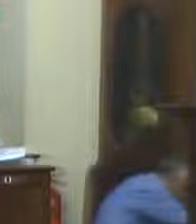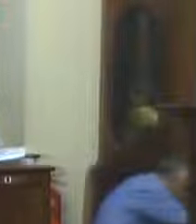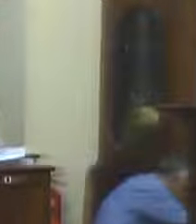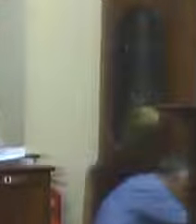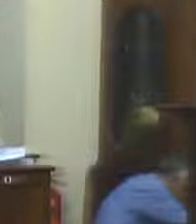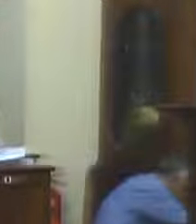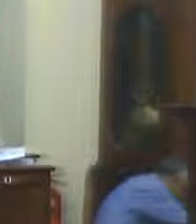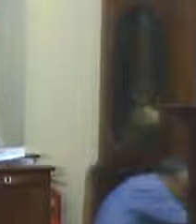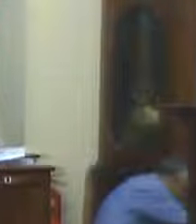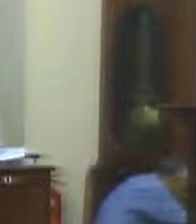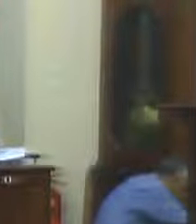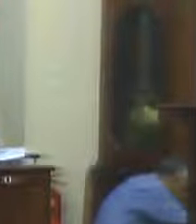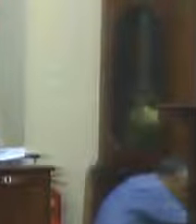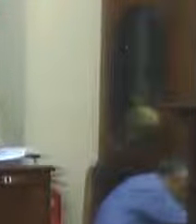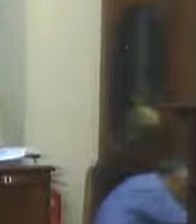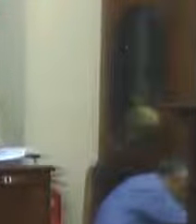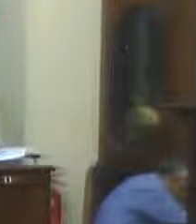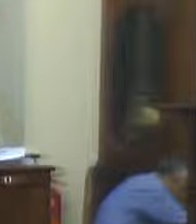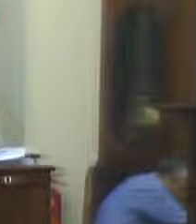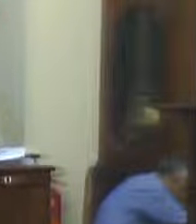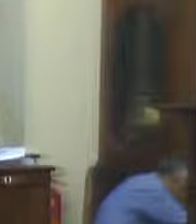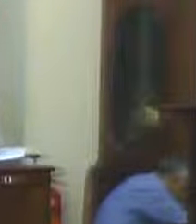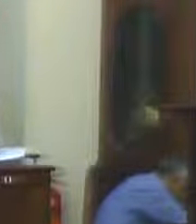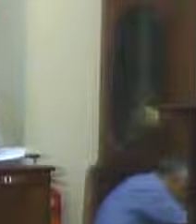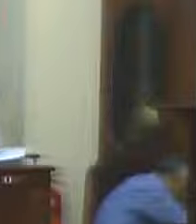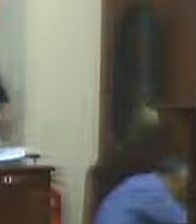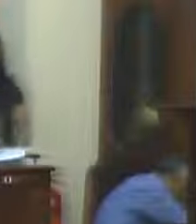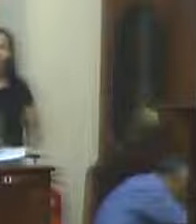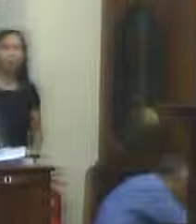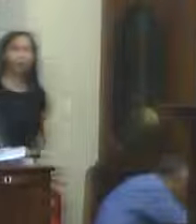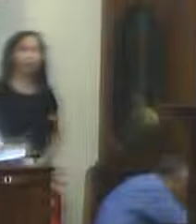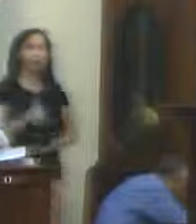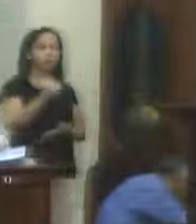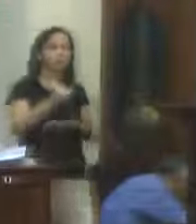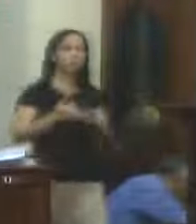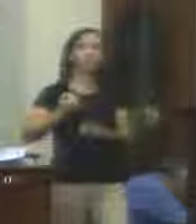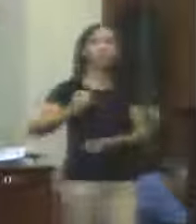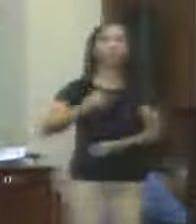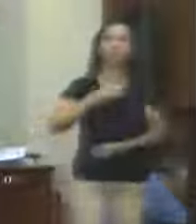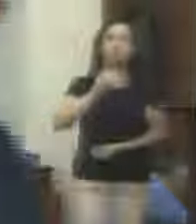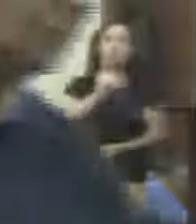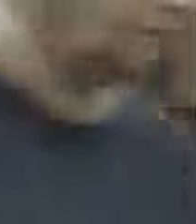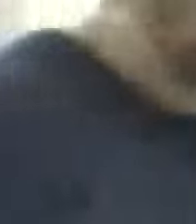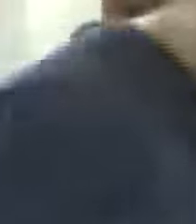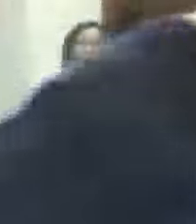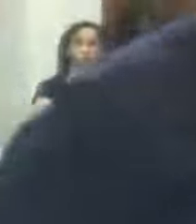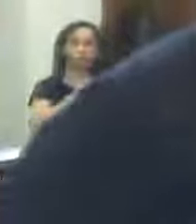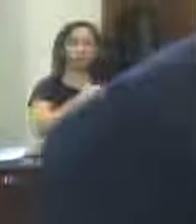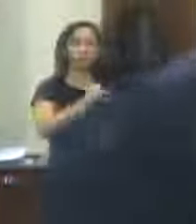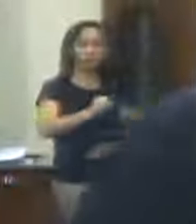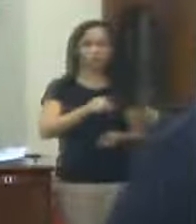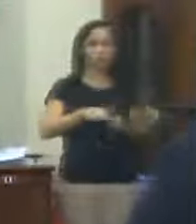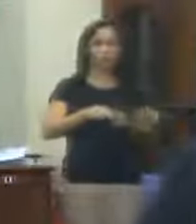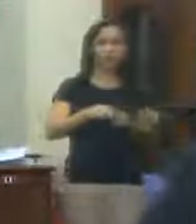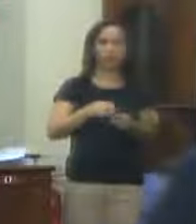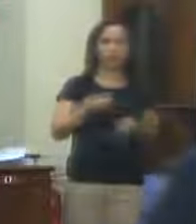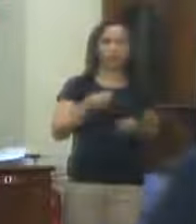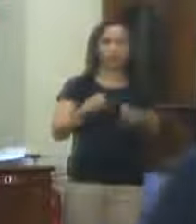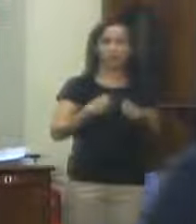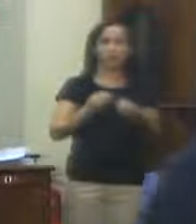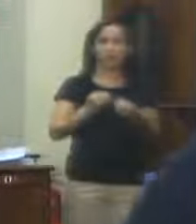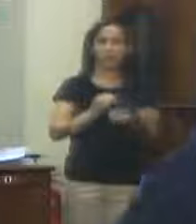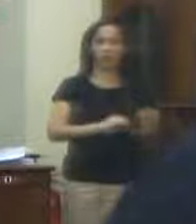vereador Fábio Antônio Pires Jorge. O vereador Paulo Celso Alves Pena, subscrito e uso das atribuições legais da forma regimental, requer o encaminhamento